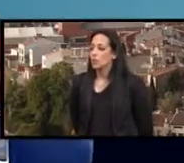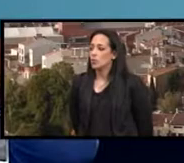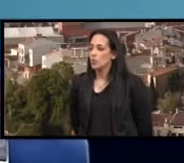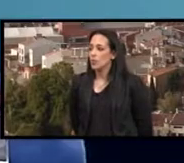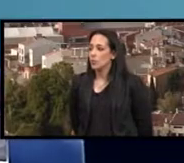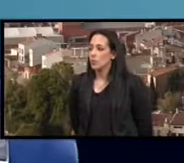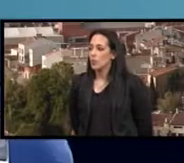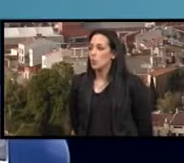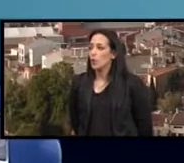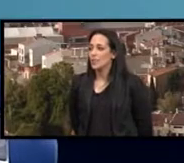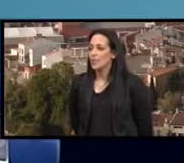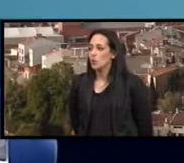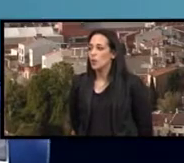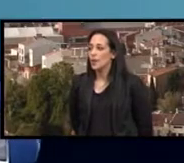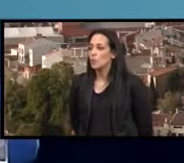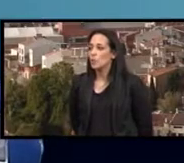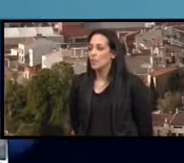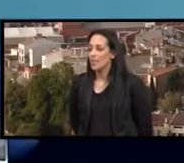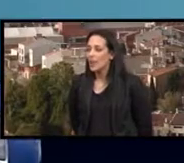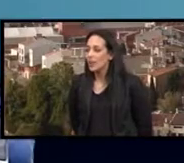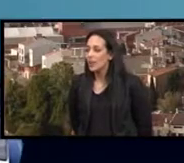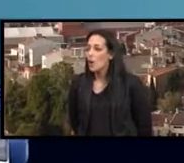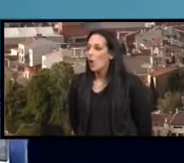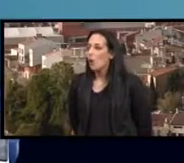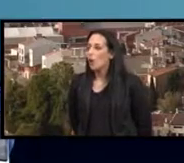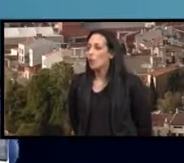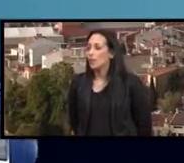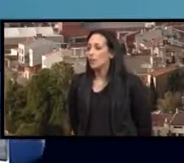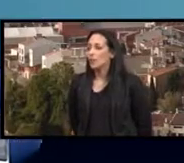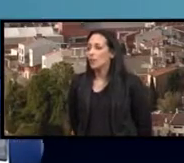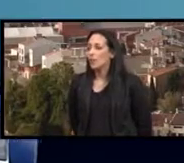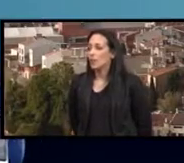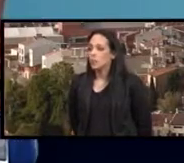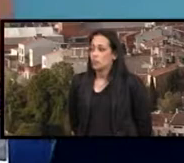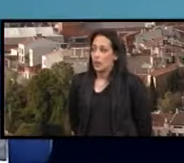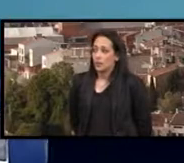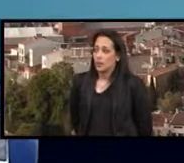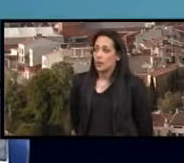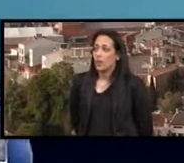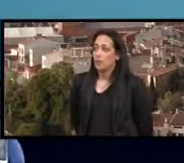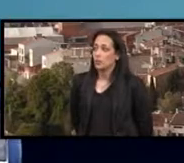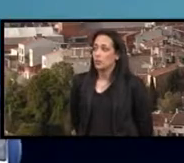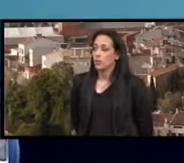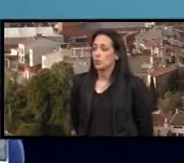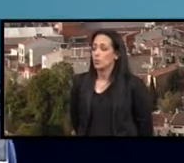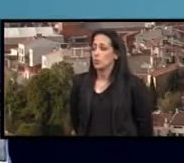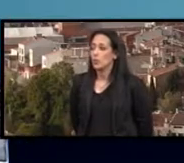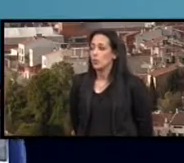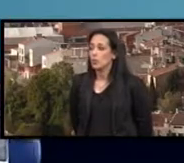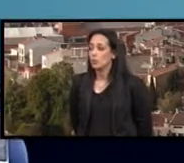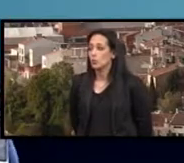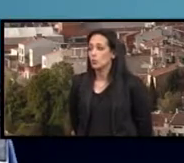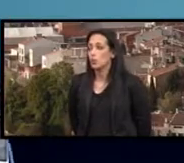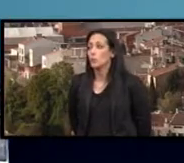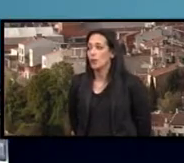de poder-nos ajudar també seria vocalitzar d'una manera molt més clara o intentar també, doncs, en cas de que ens trobéssiu